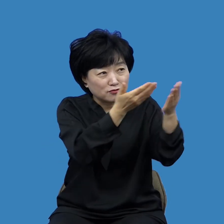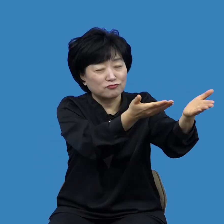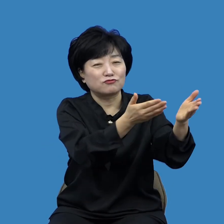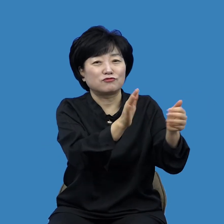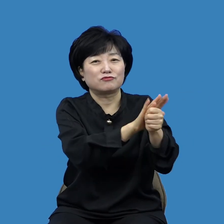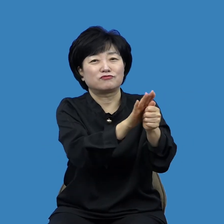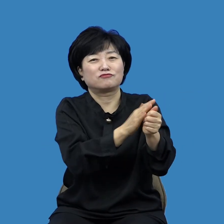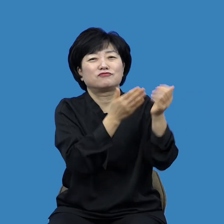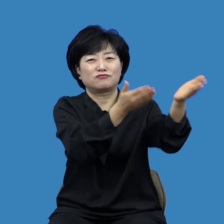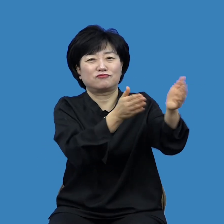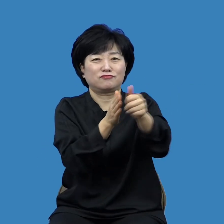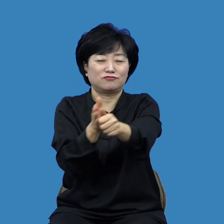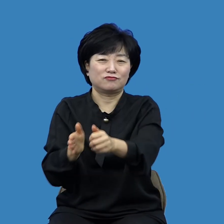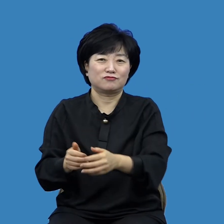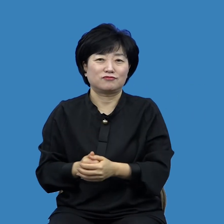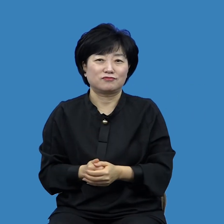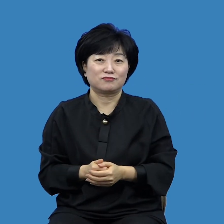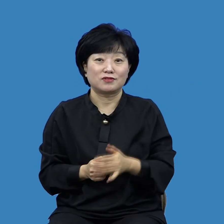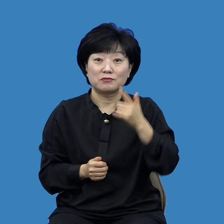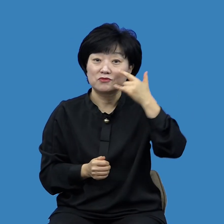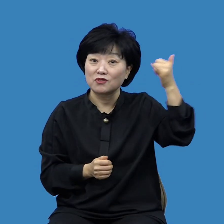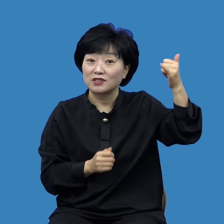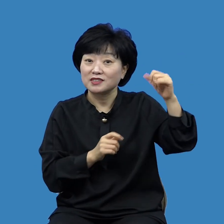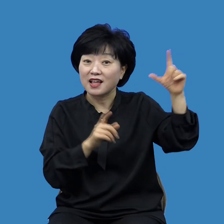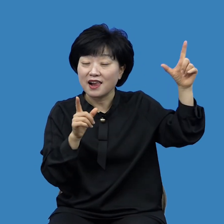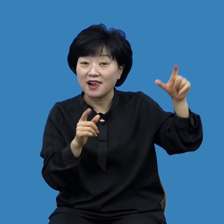거예요. 하셨어요 이번에?